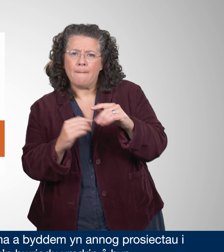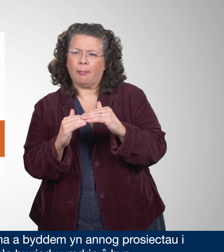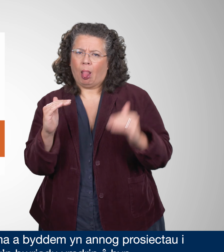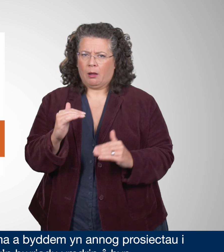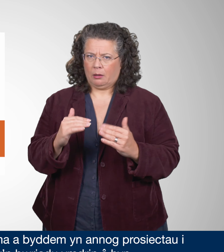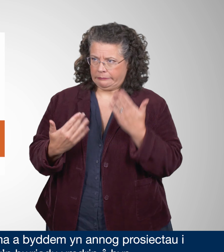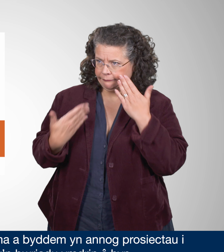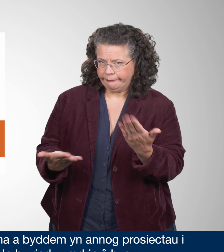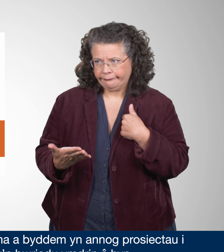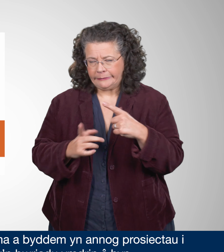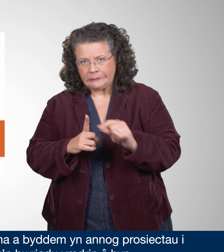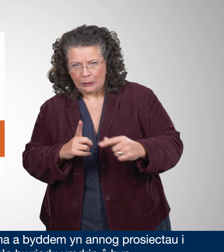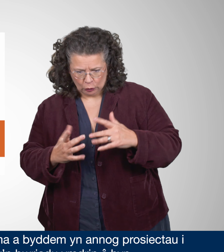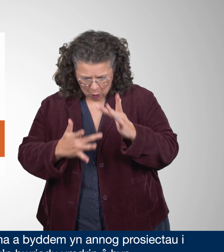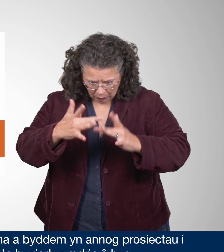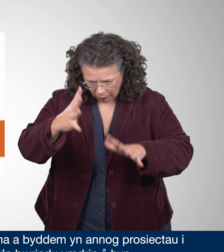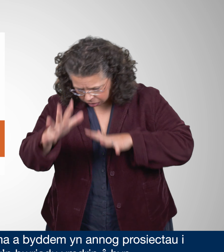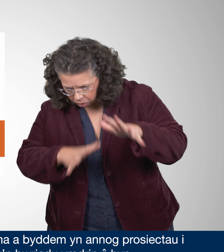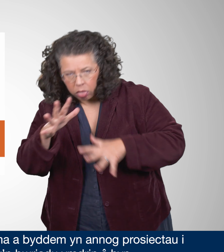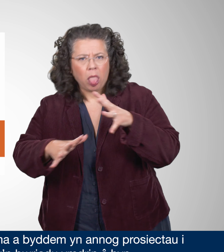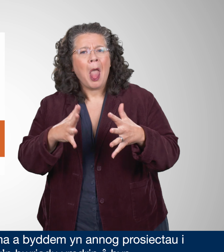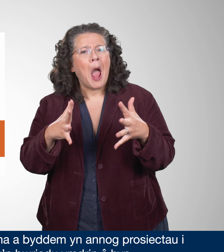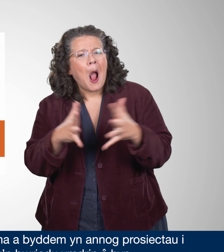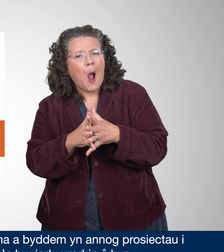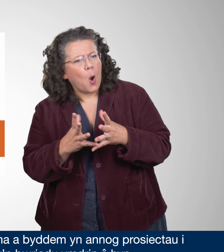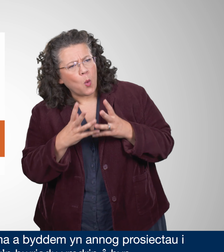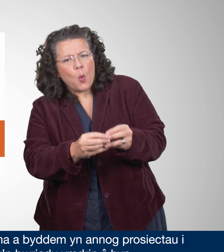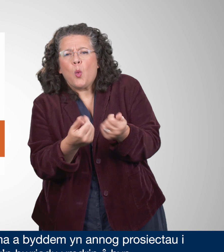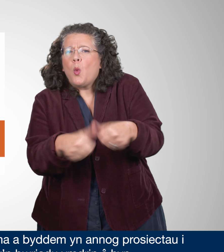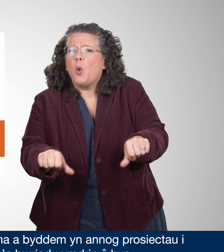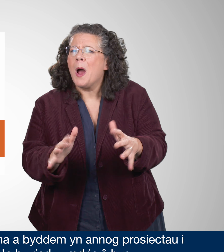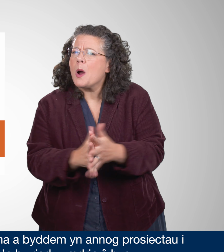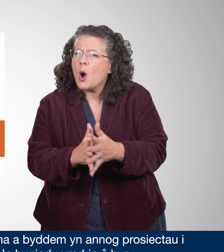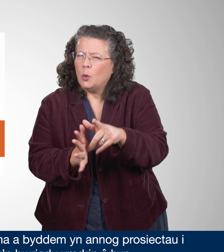sut maen nhw'n bwriadu ymdrin â hyn.